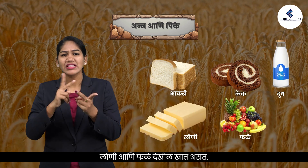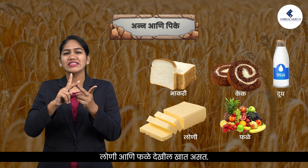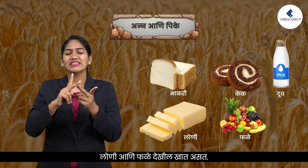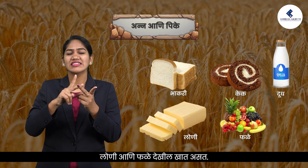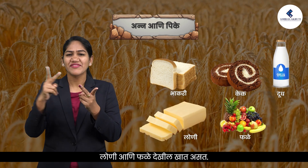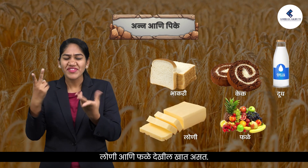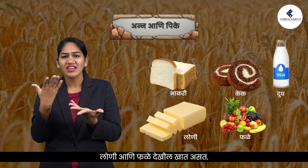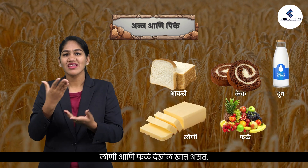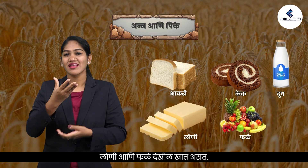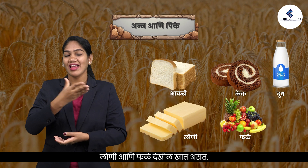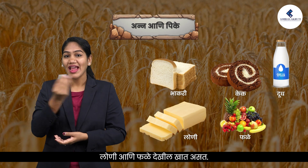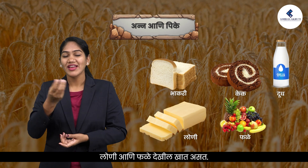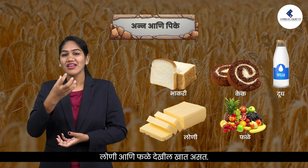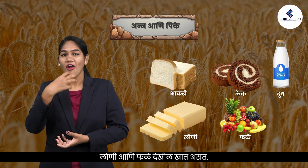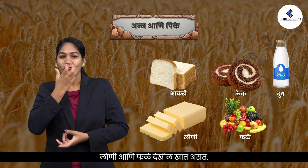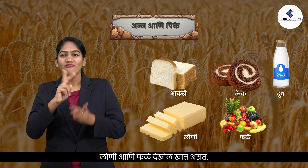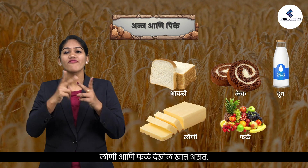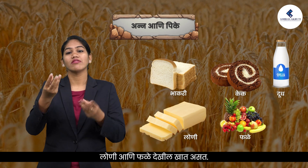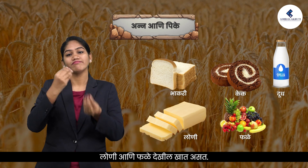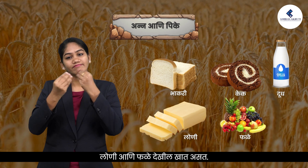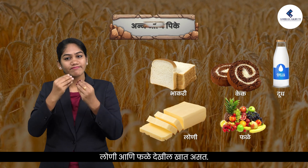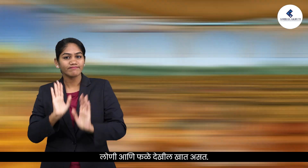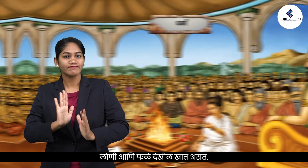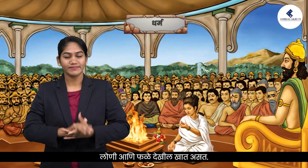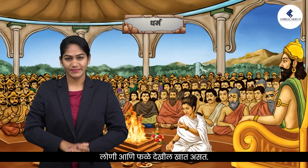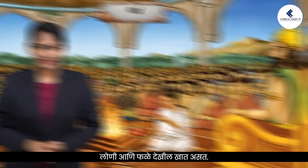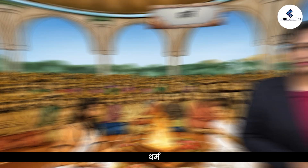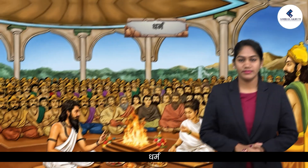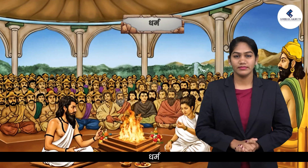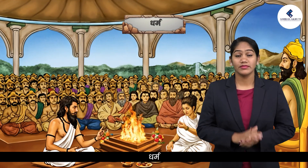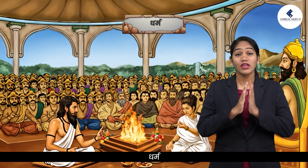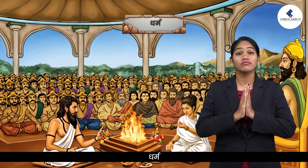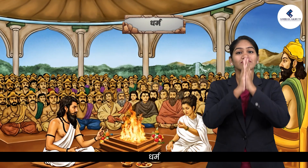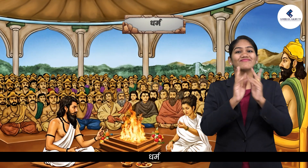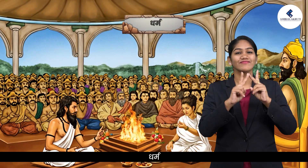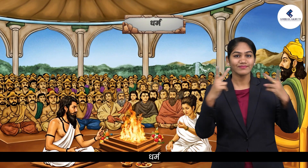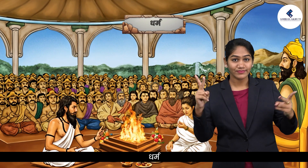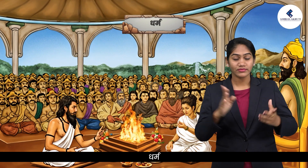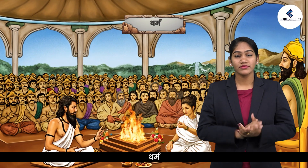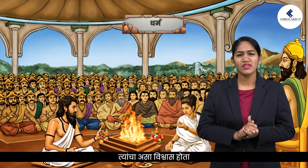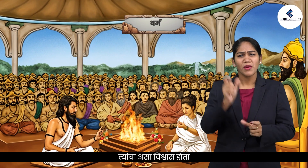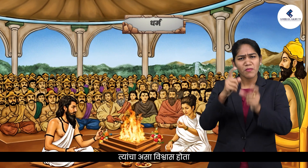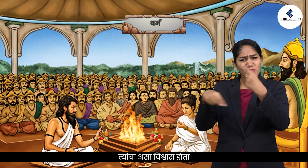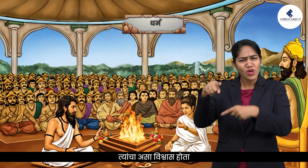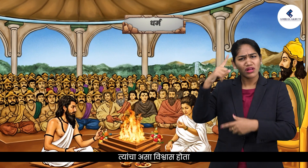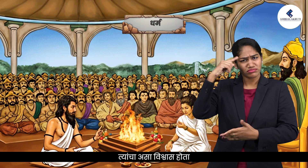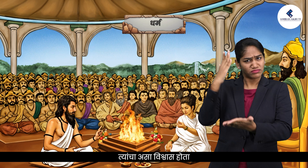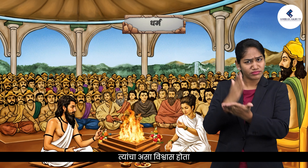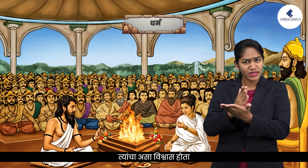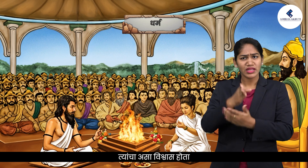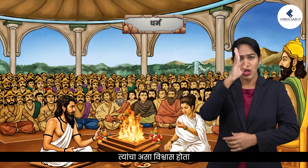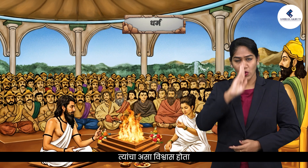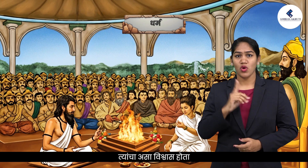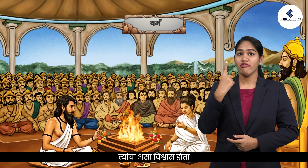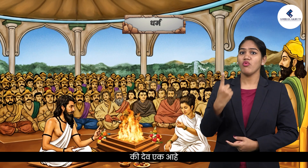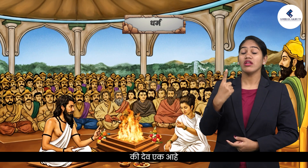असत. धर्म. त्यांचा असा विश्वास